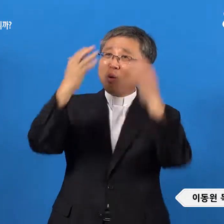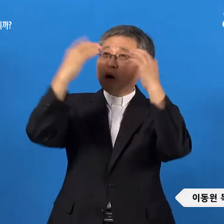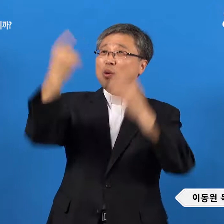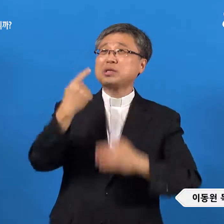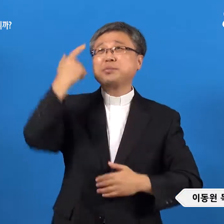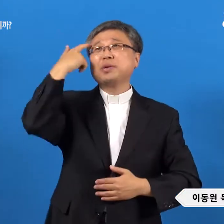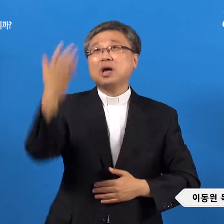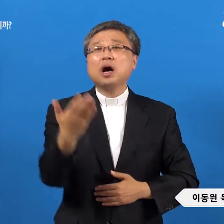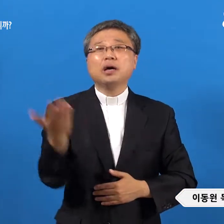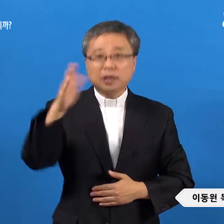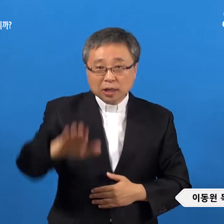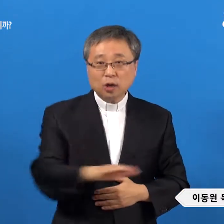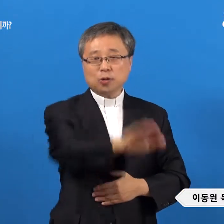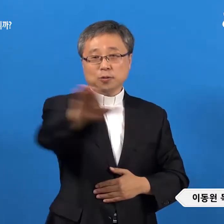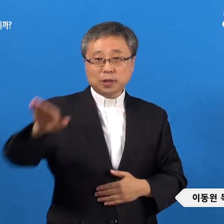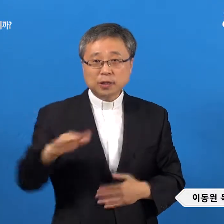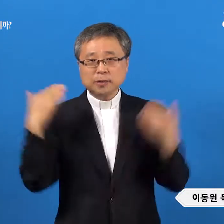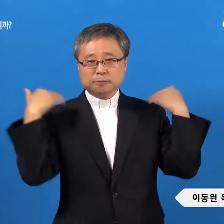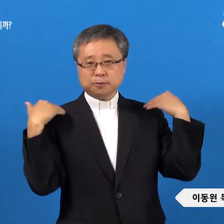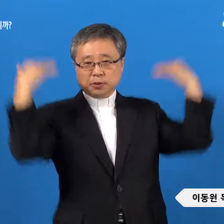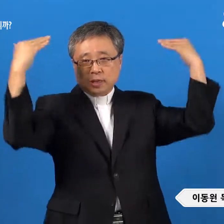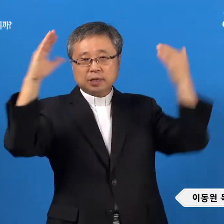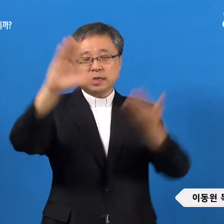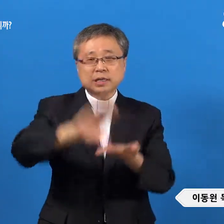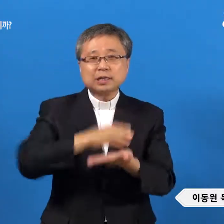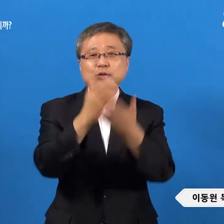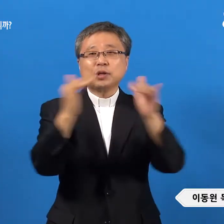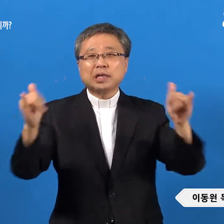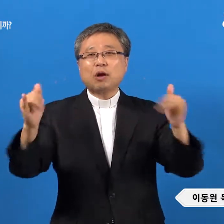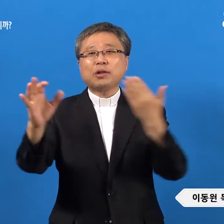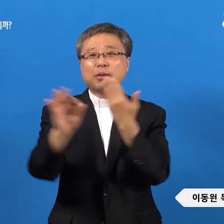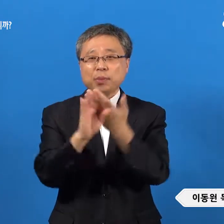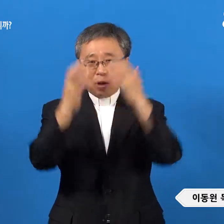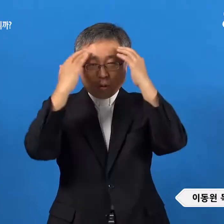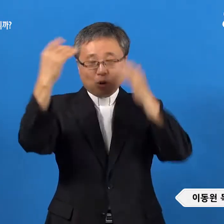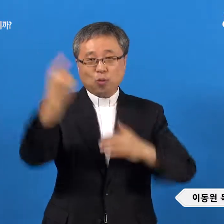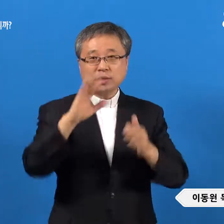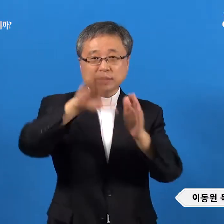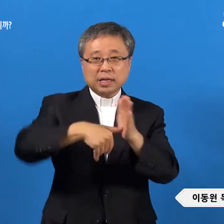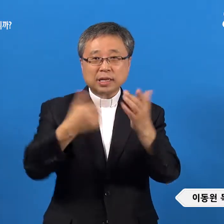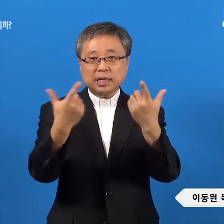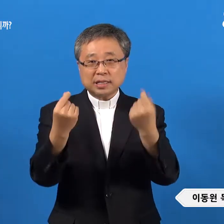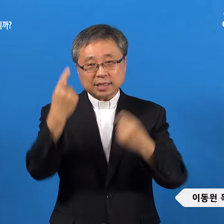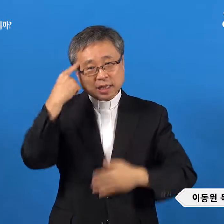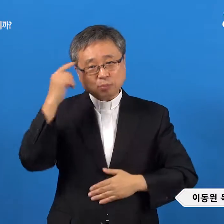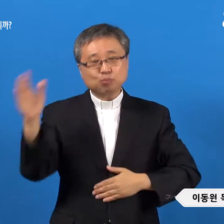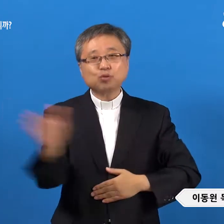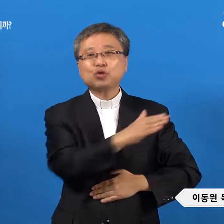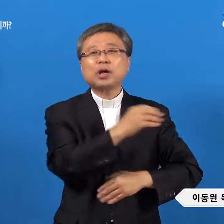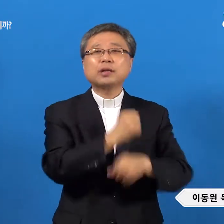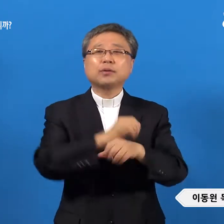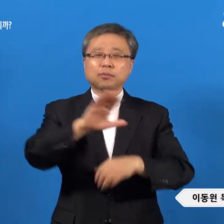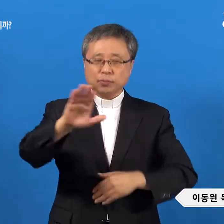왔어요? 그러나 우리가 성숙하는 그리스도인들이라면 고난이 왔을 때 이 생각부터 하셔야 돼요.